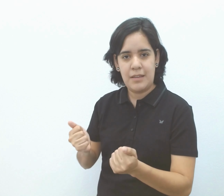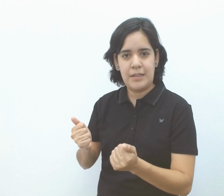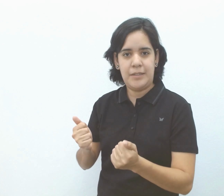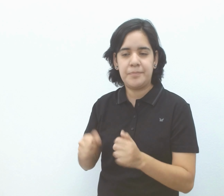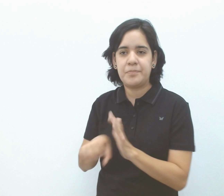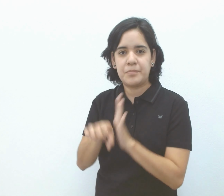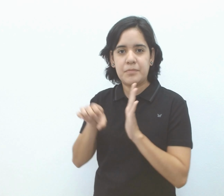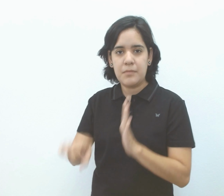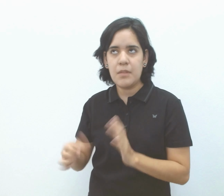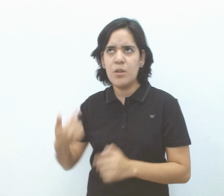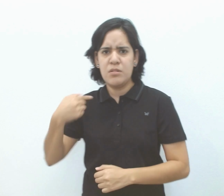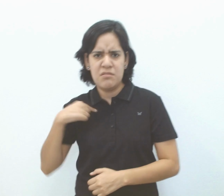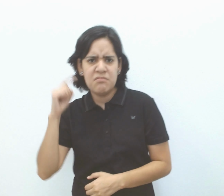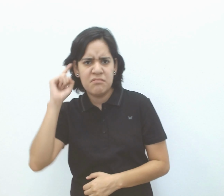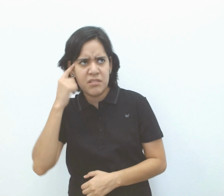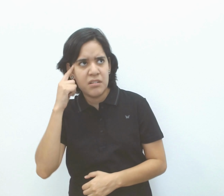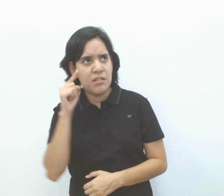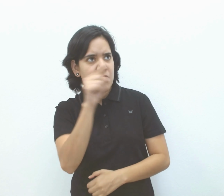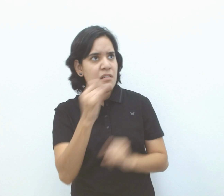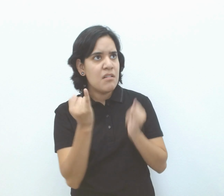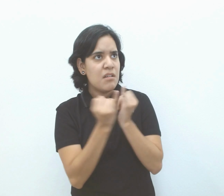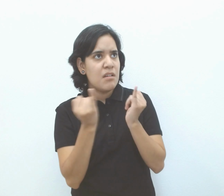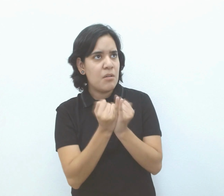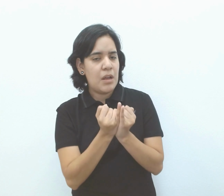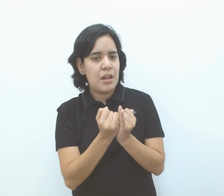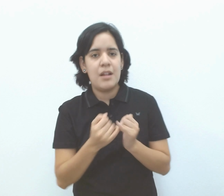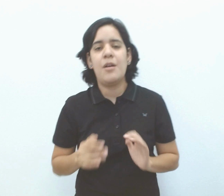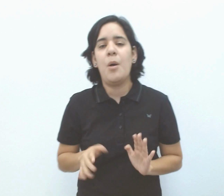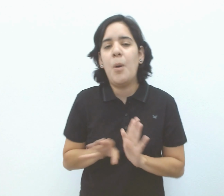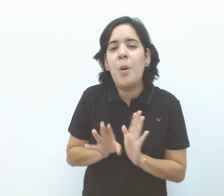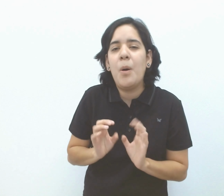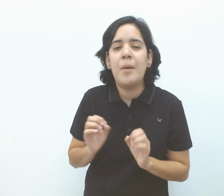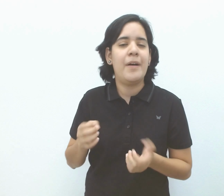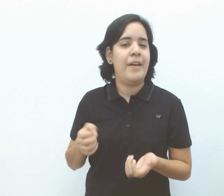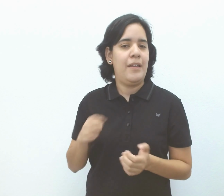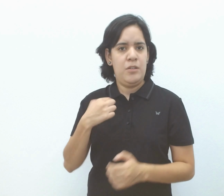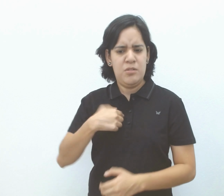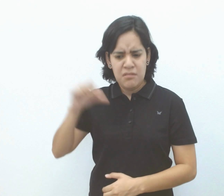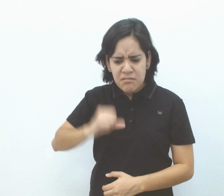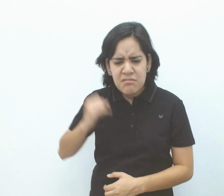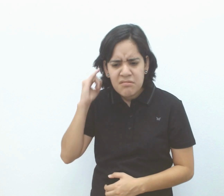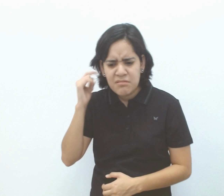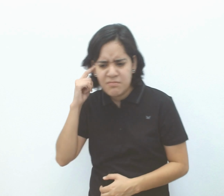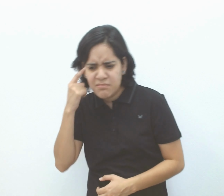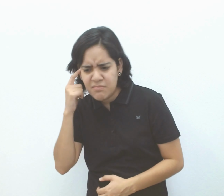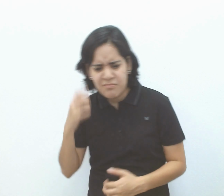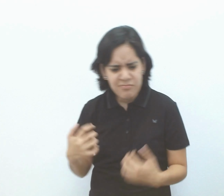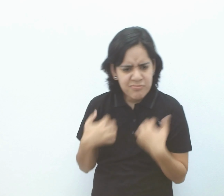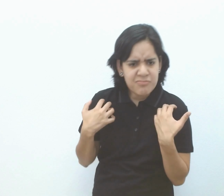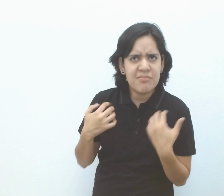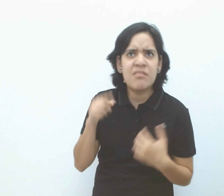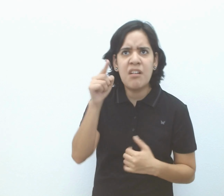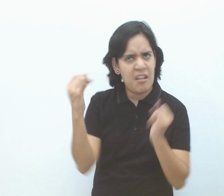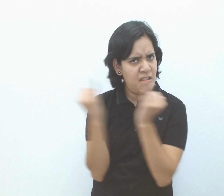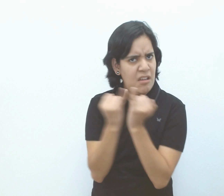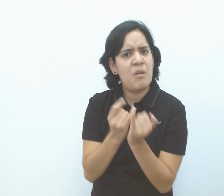creo que le hace enojar a todo mundo. Y si yo estoy enojado hoy, creo que todo mundo está enojado hoy. Y entonces lo mismo pasa con mis creencias, con